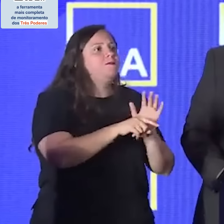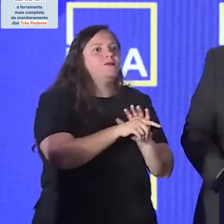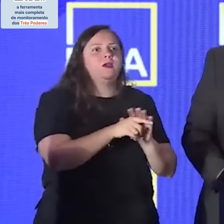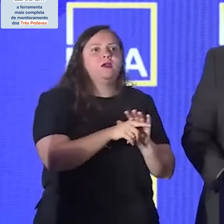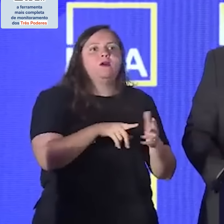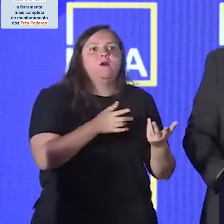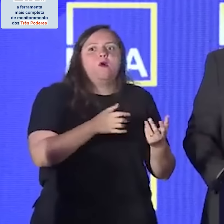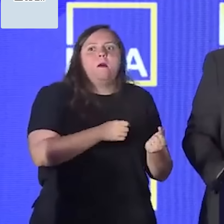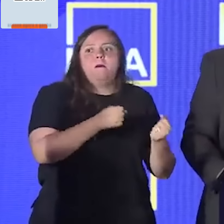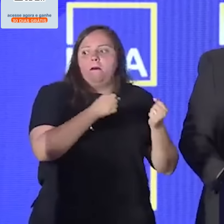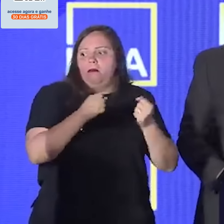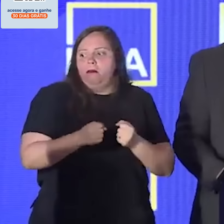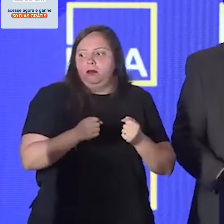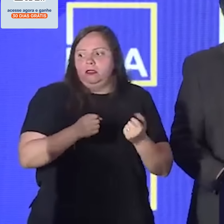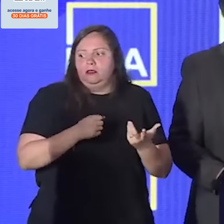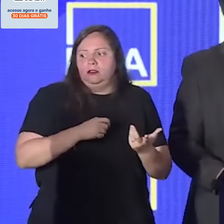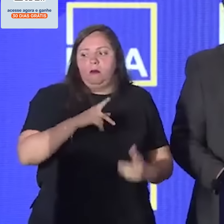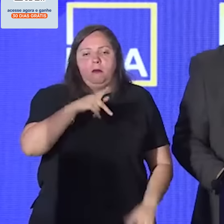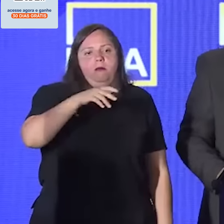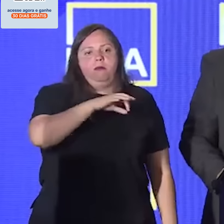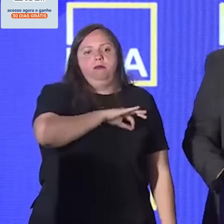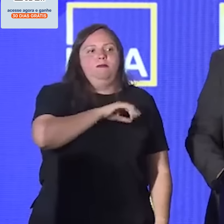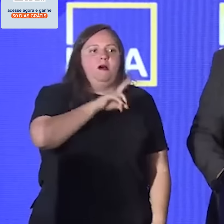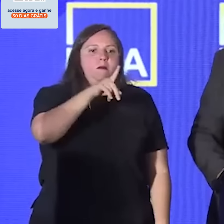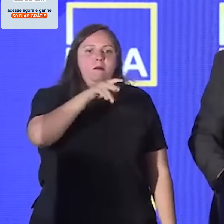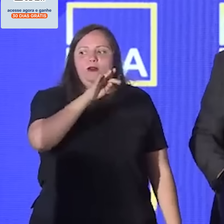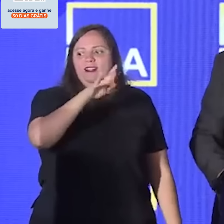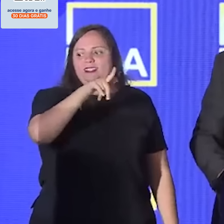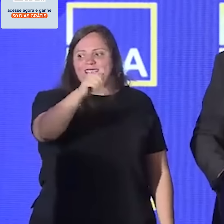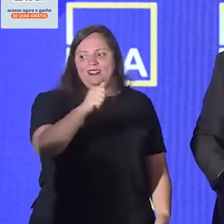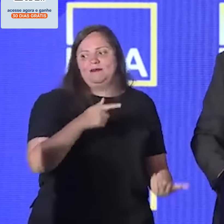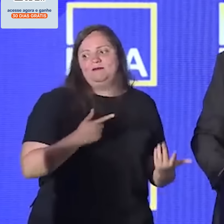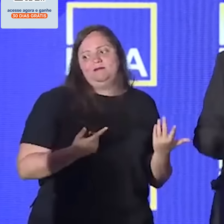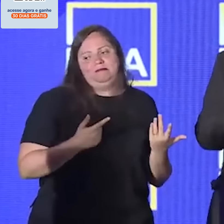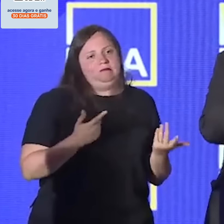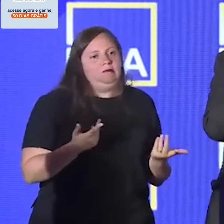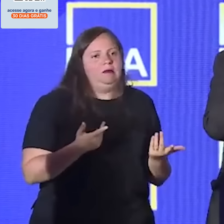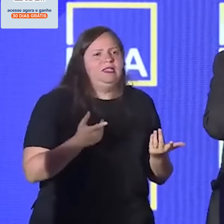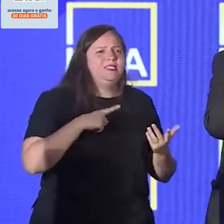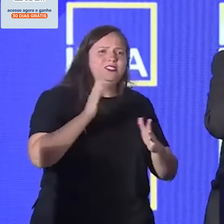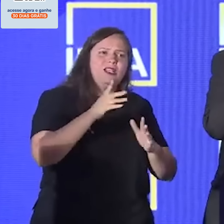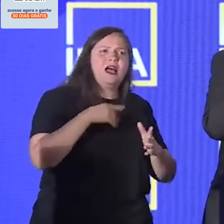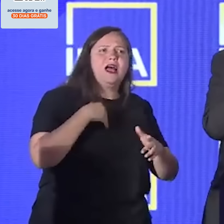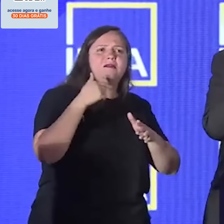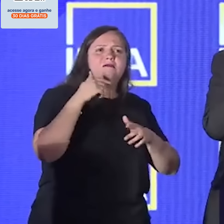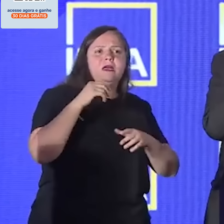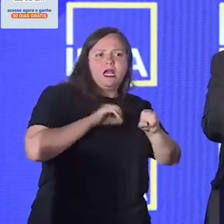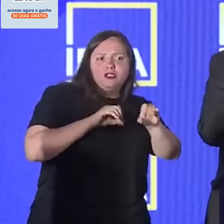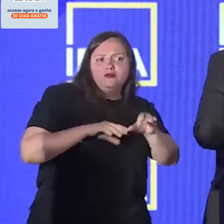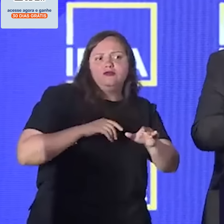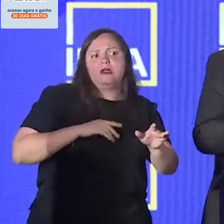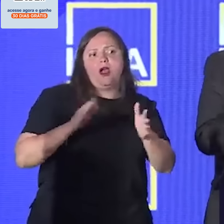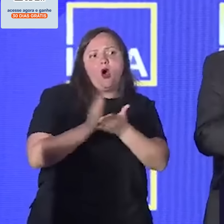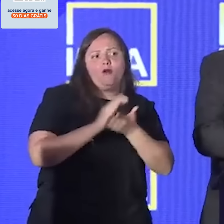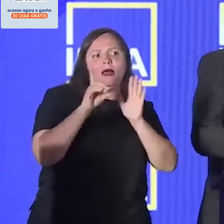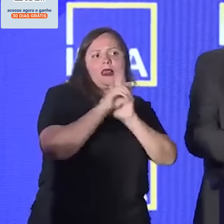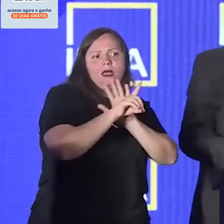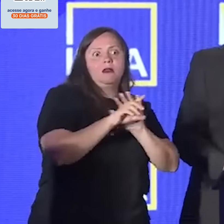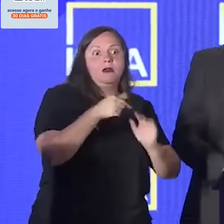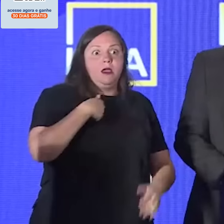polícia eu lecionei Direito Administrativo por algumas décadas e confesso que me sinto assim muito